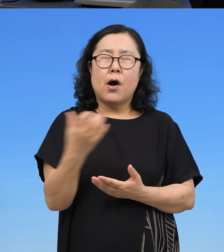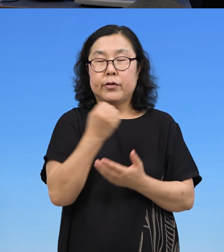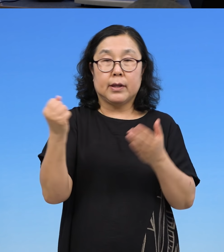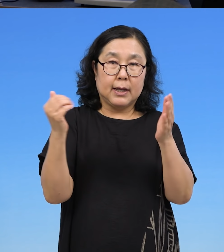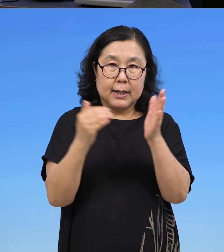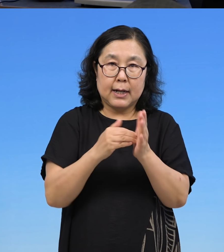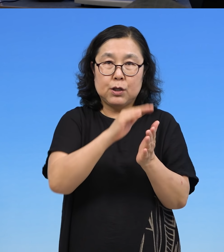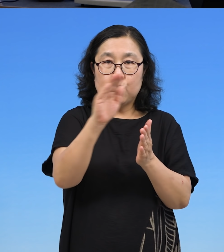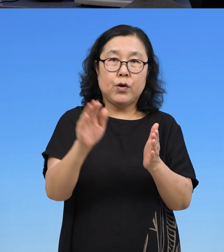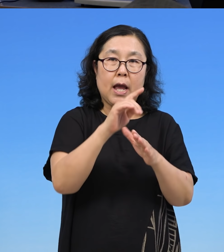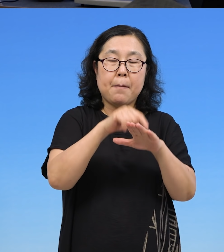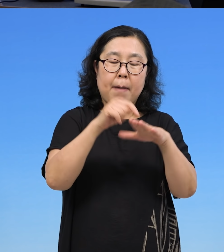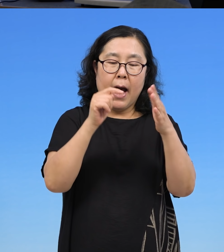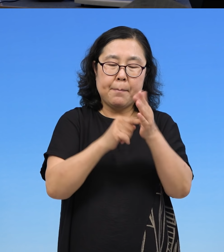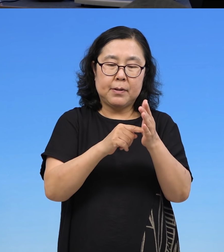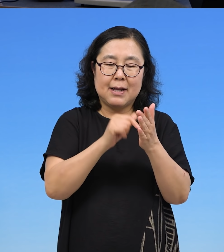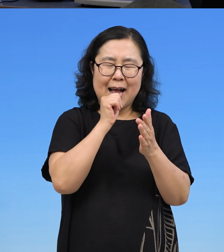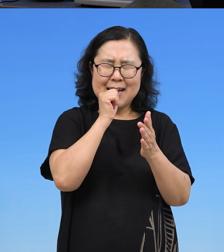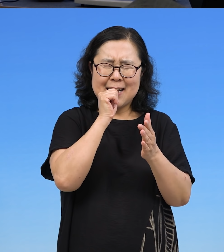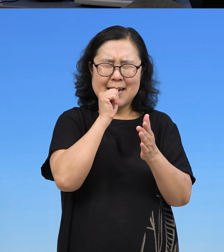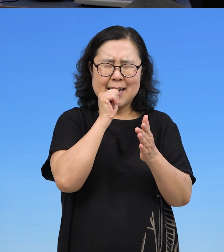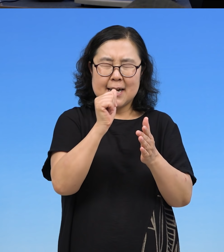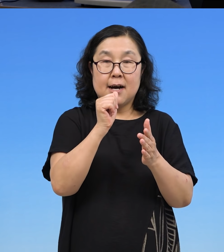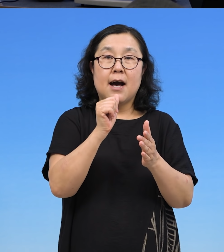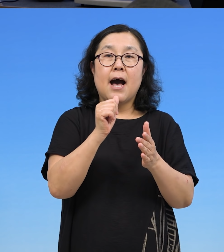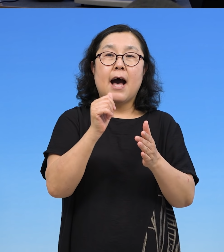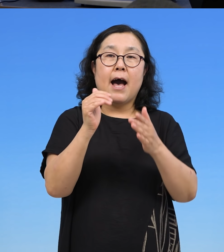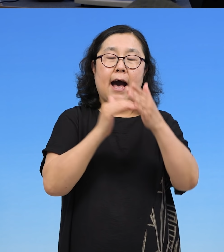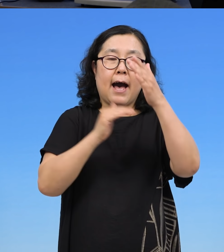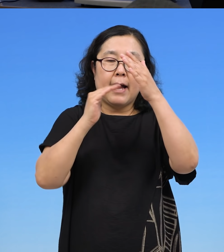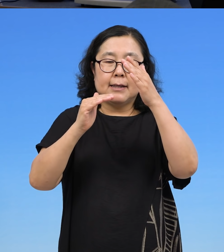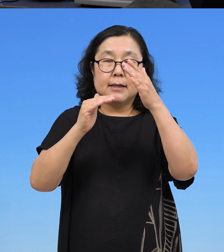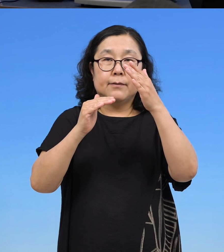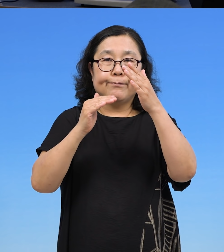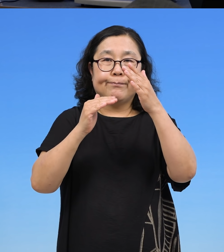우리 마음은 결코 안식할 수 없습니다